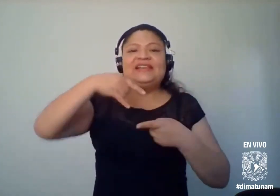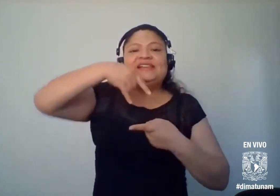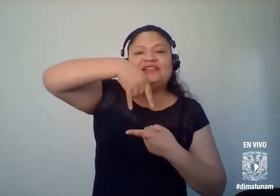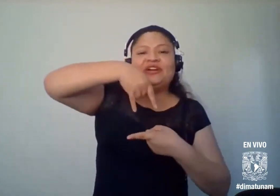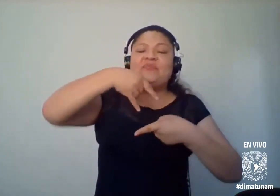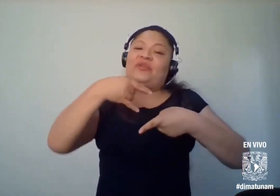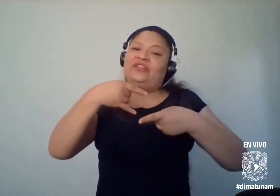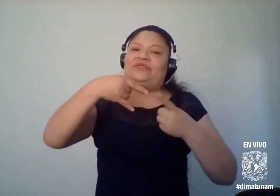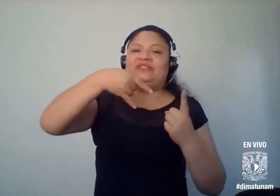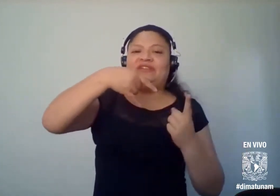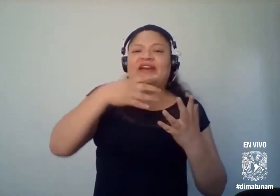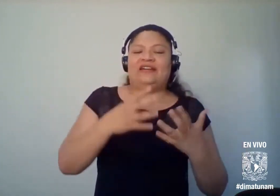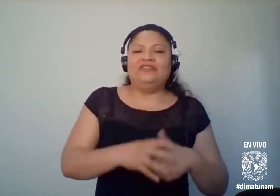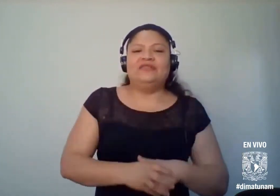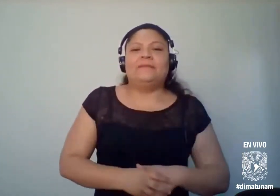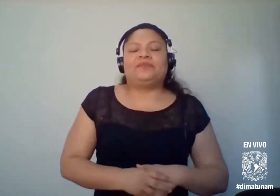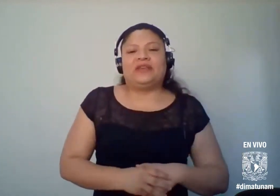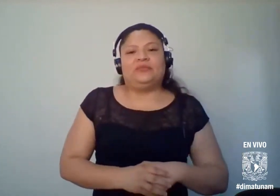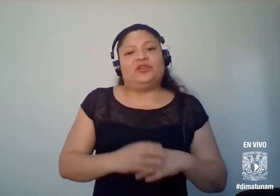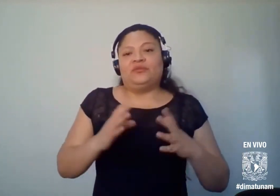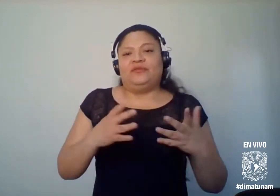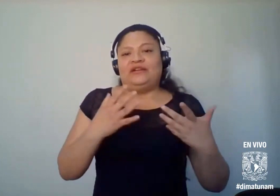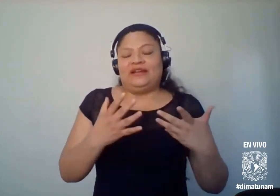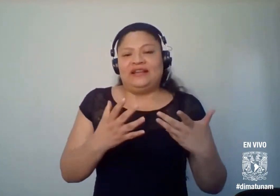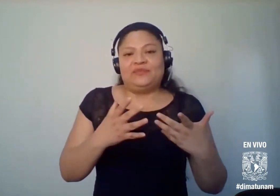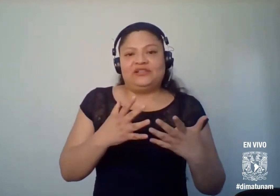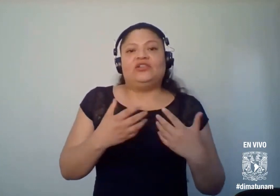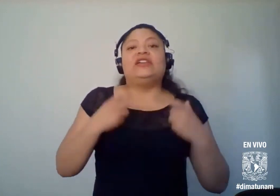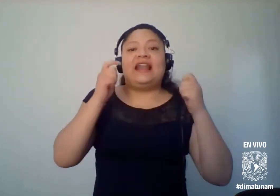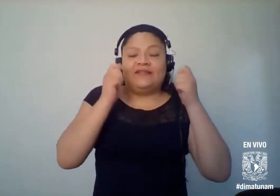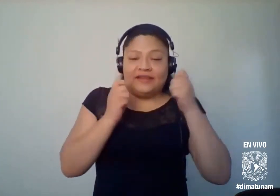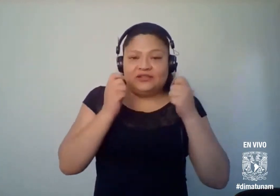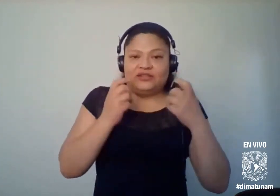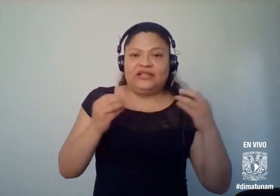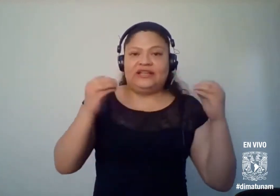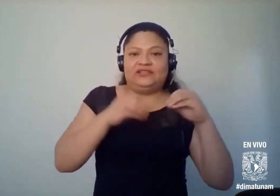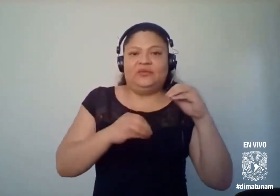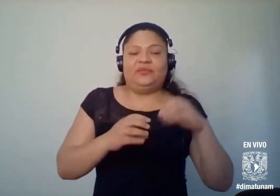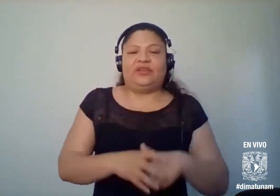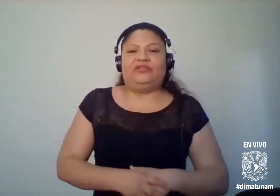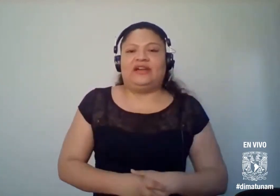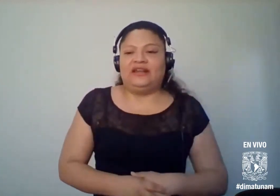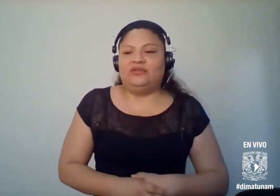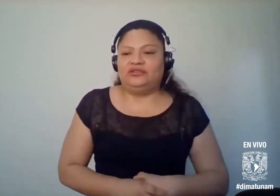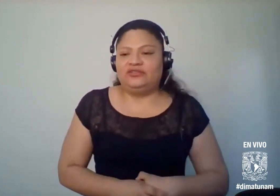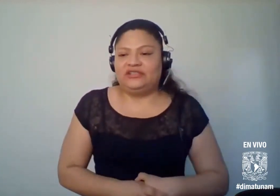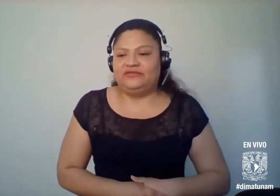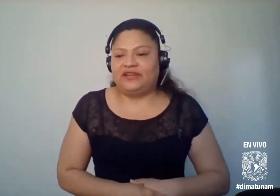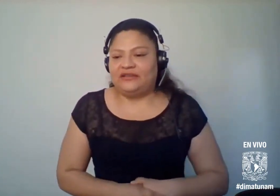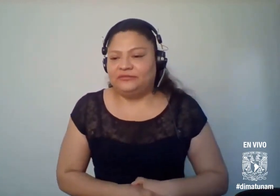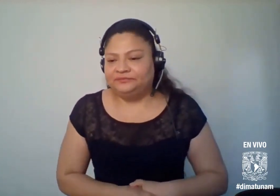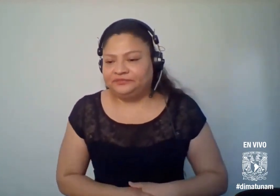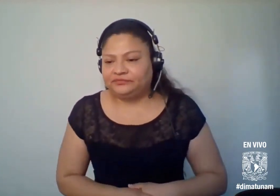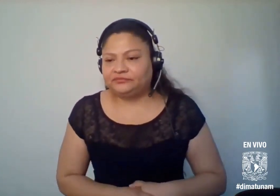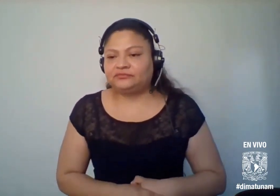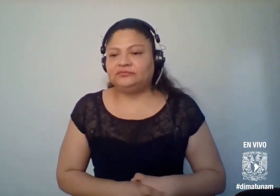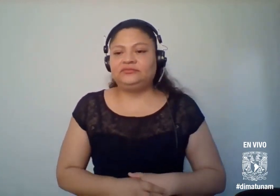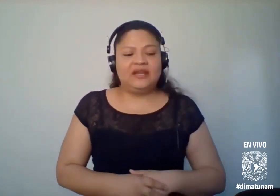rectángulo así, sino que puedo modificarlo y puedo moverlo en el espacio y a la vez con el gesto puedo darle otro